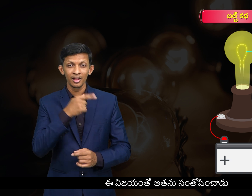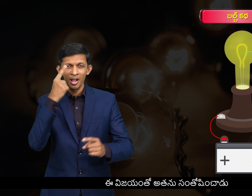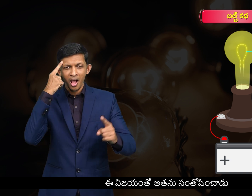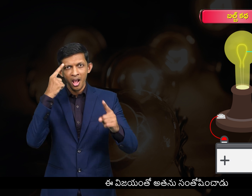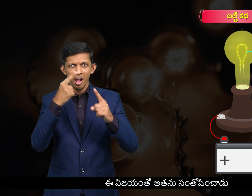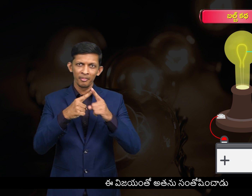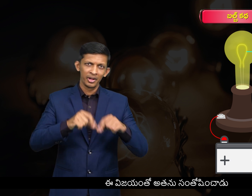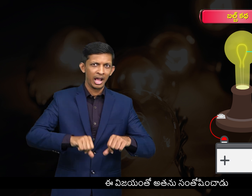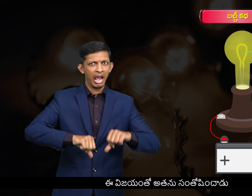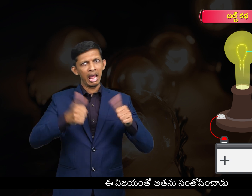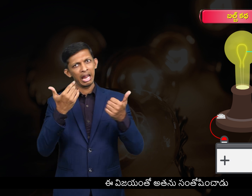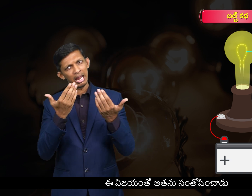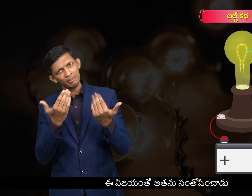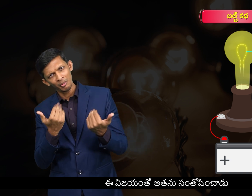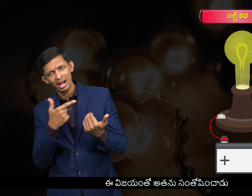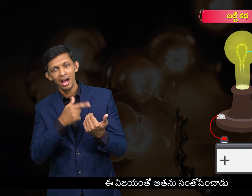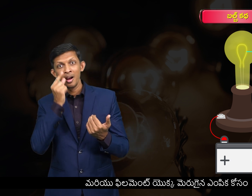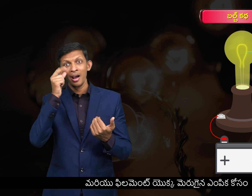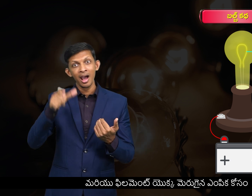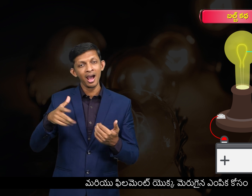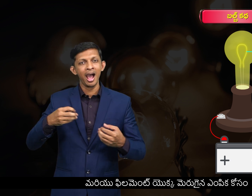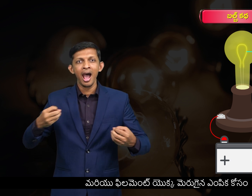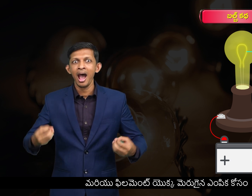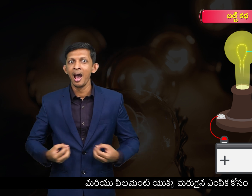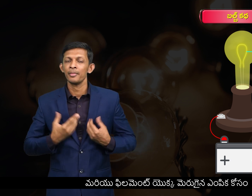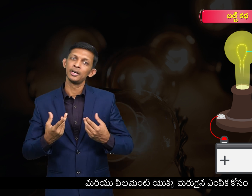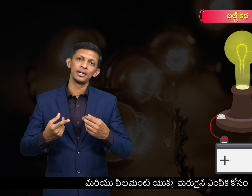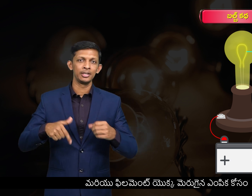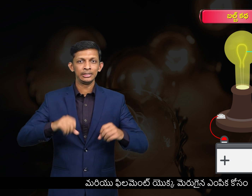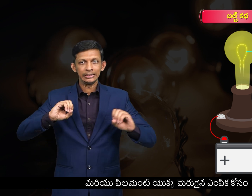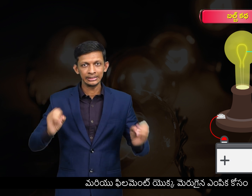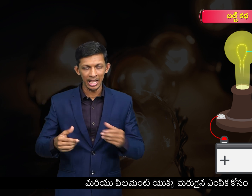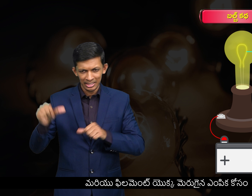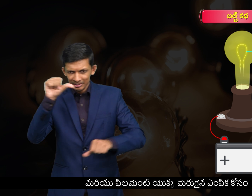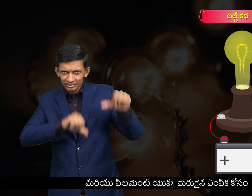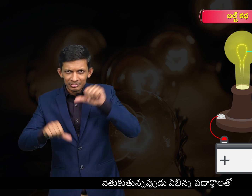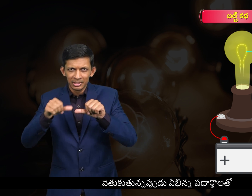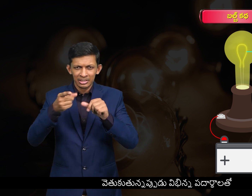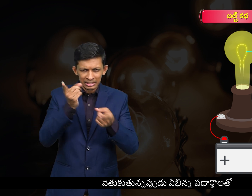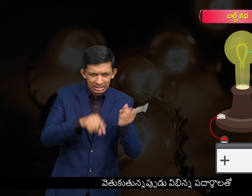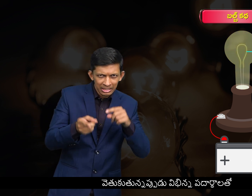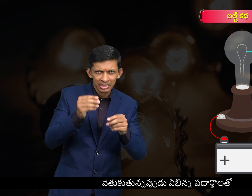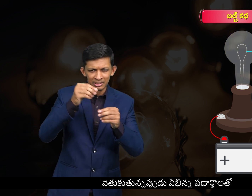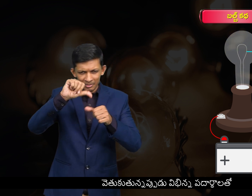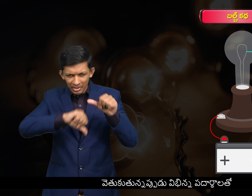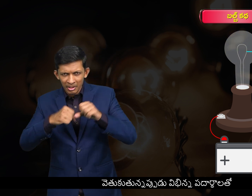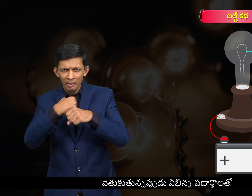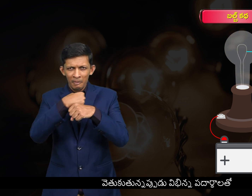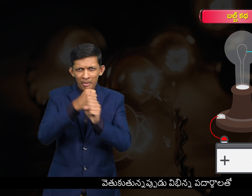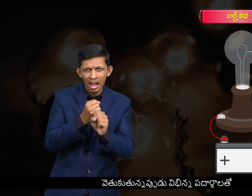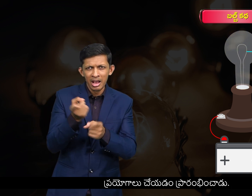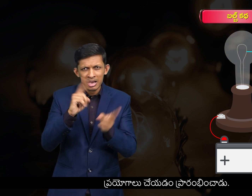ఈ విజయంతో అతను సంతోషించాడు మరియు ఫిలమెంట్ యొక్క మెరుగైన ఎంపిక కోసం వెతుకుతున్నప్పుడు